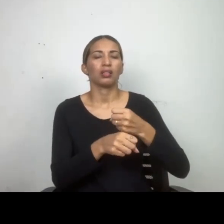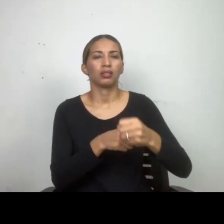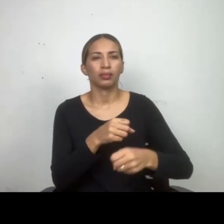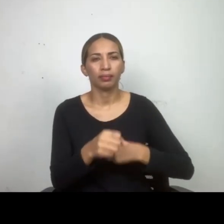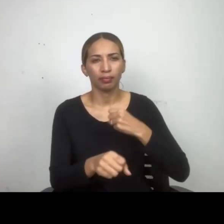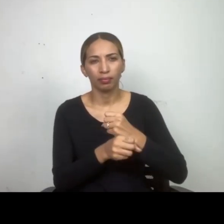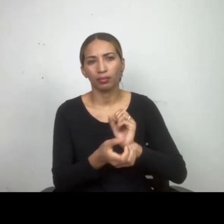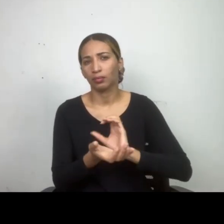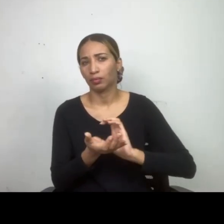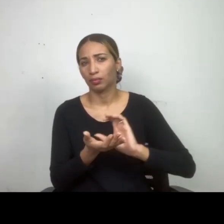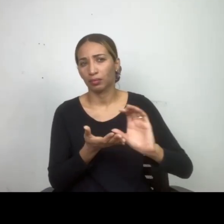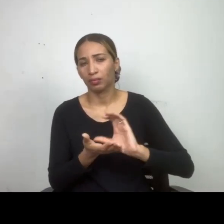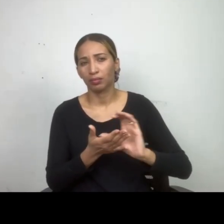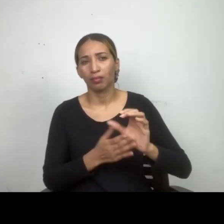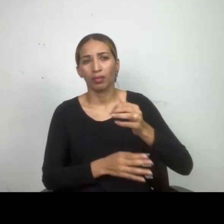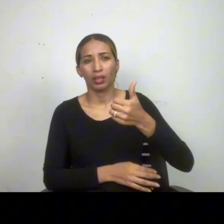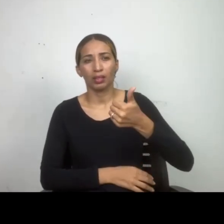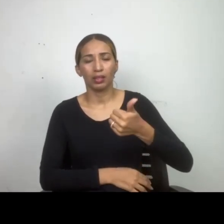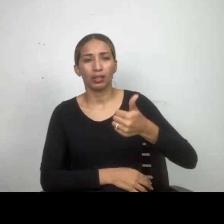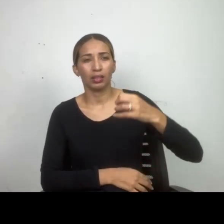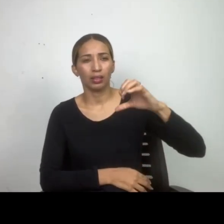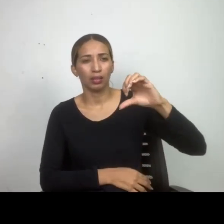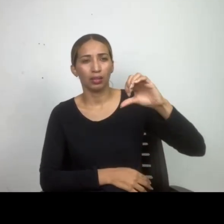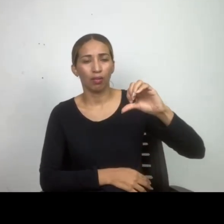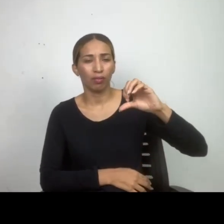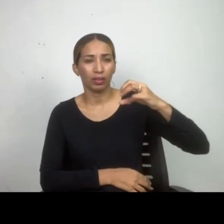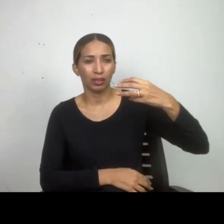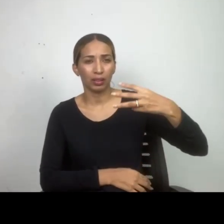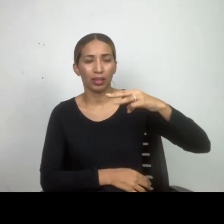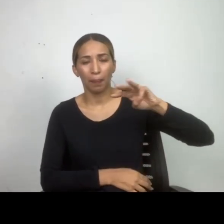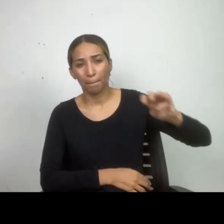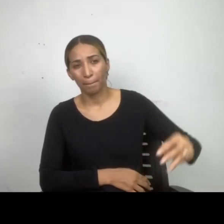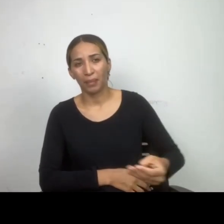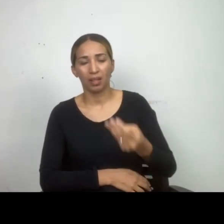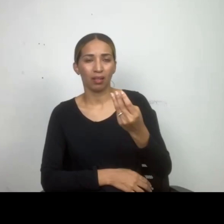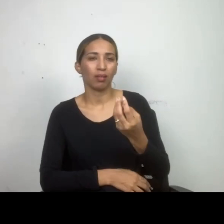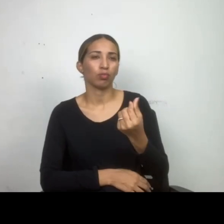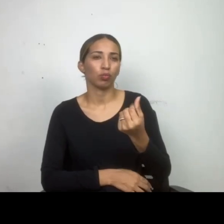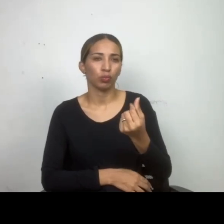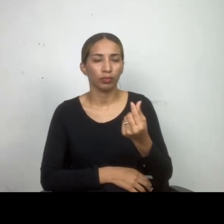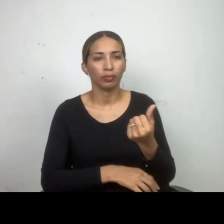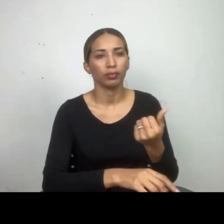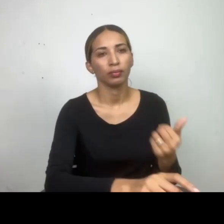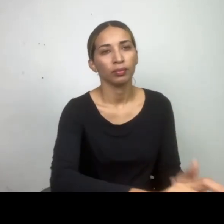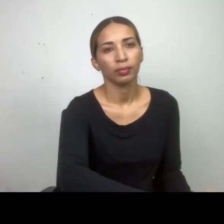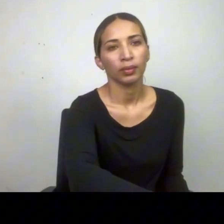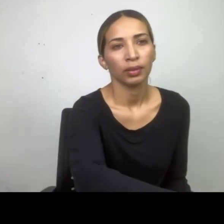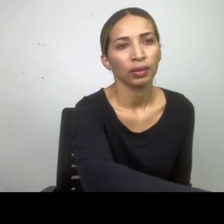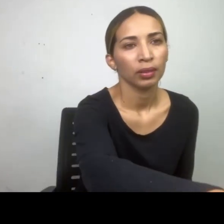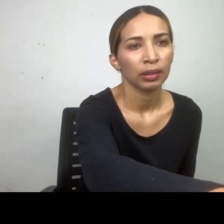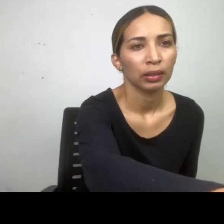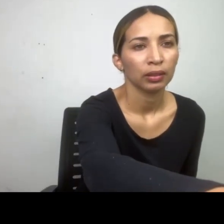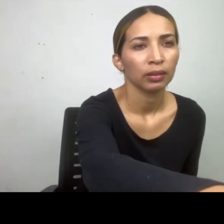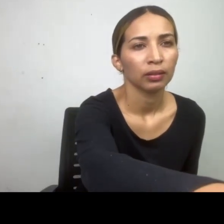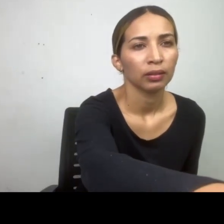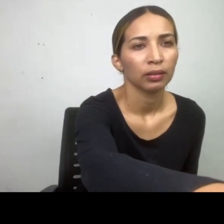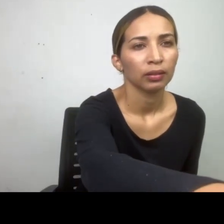chegou a 193 milhões de reais. Ou seja, né, ele